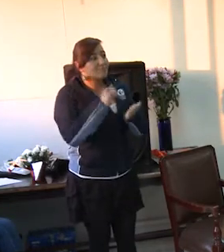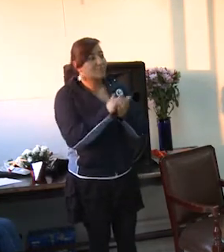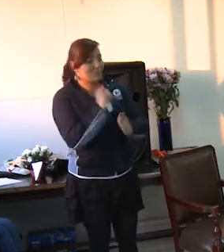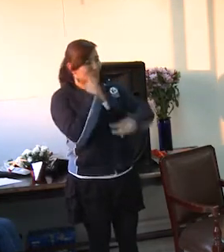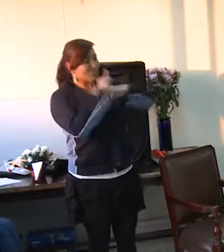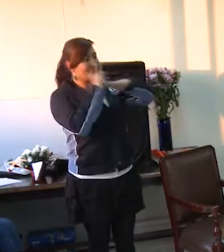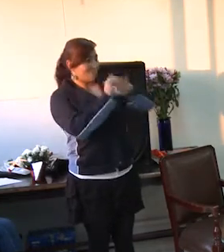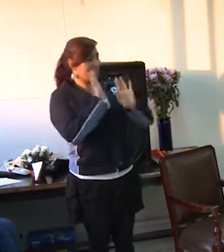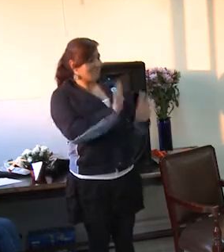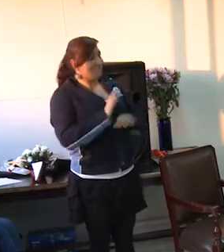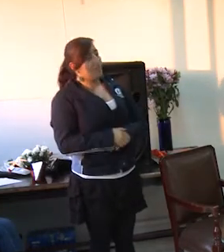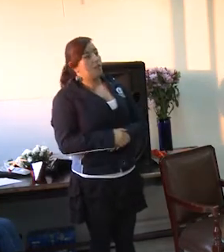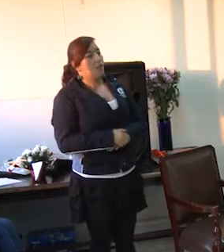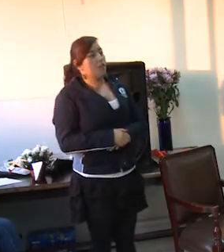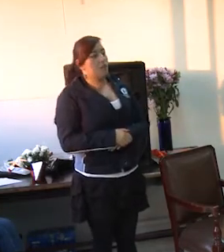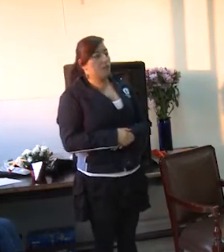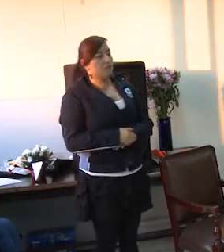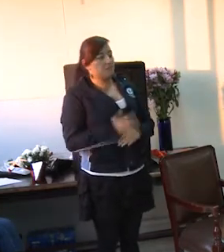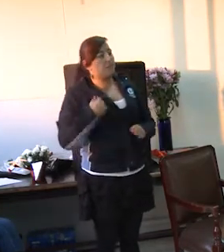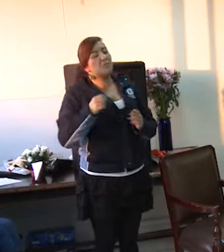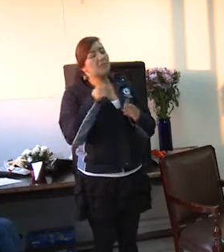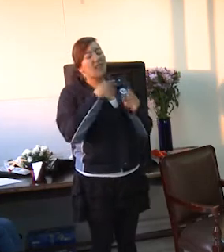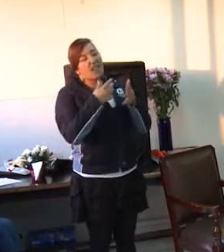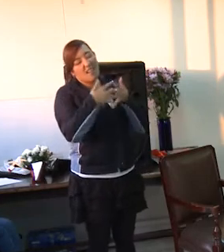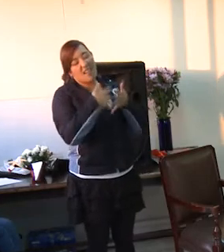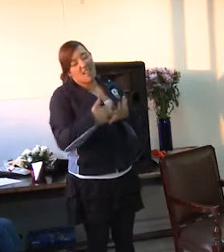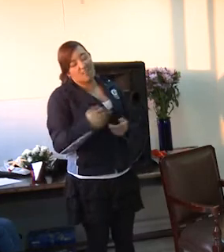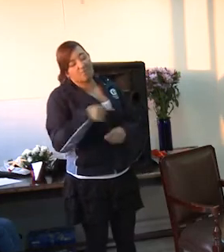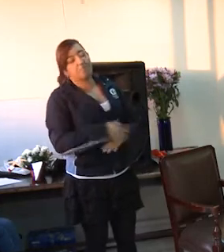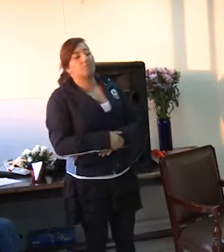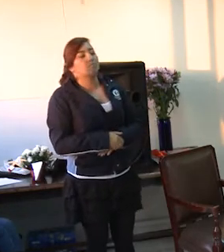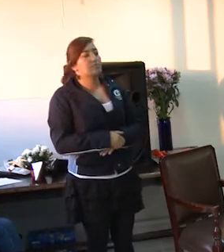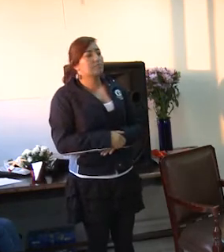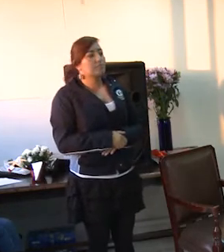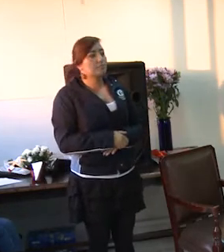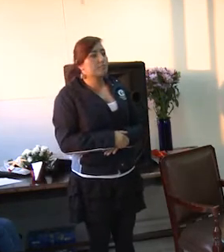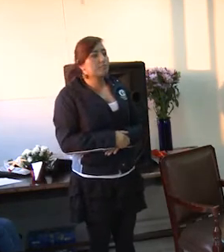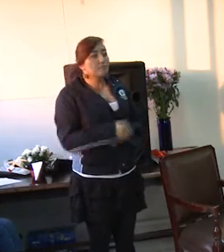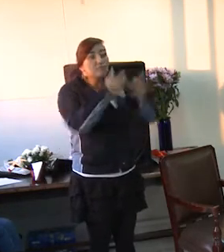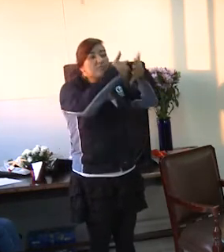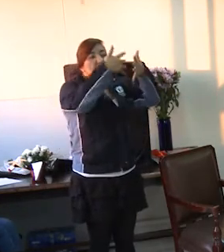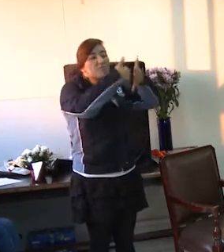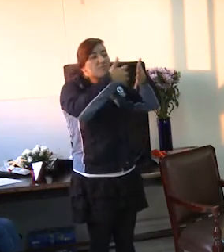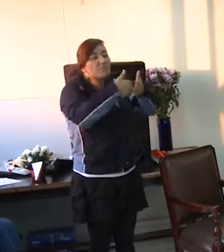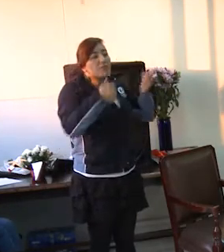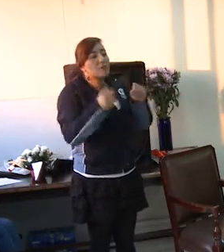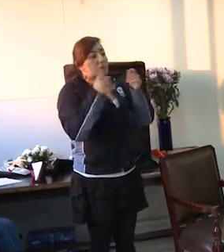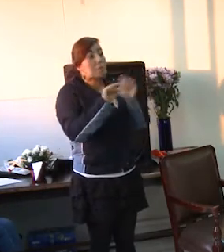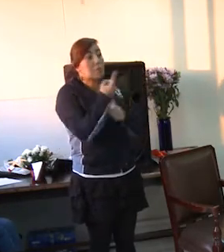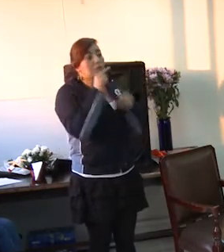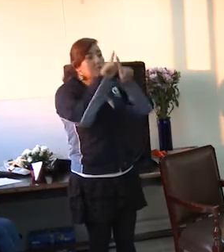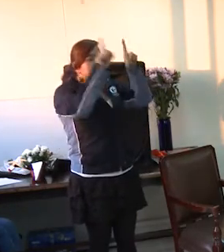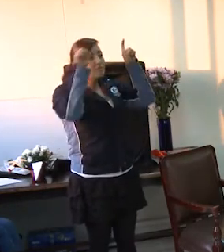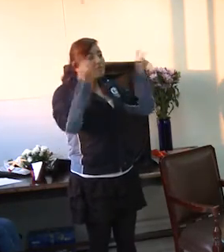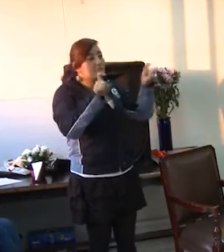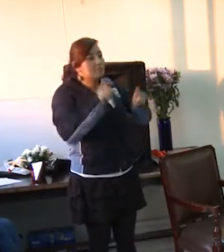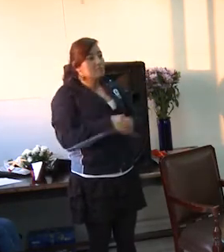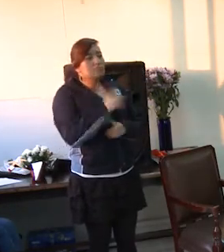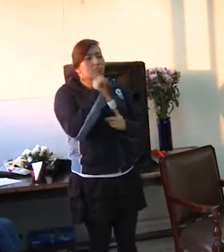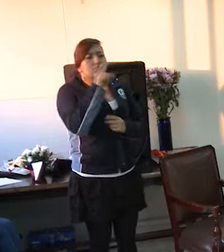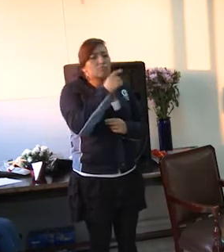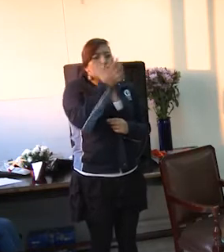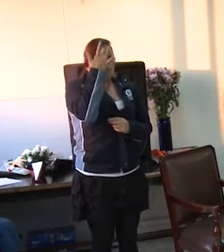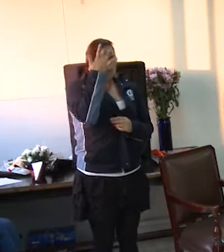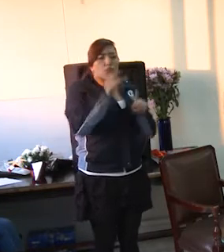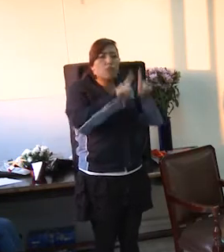tal. Entonces, había escrito lo siguiente, dice, deseo abrir el texto con este interrogante, ¿por qué es importante la